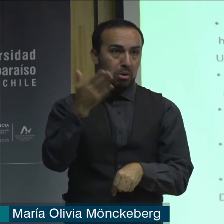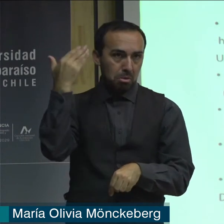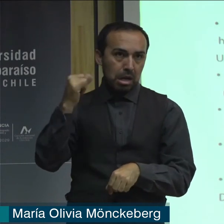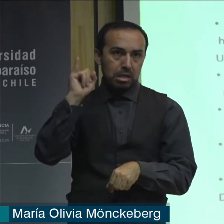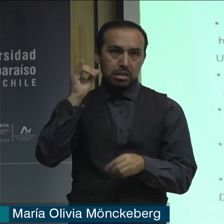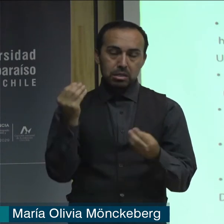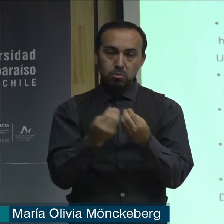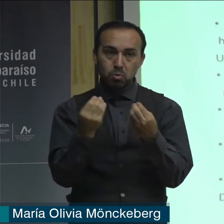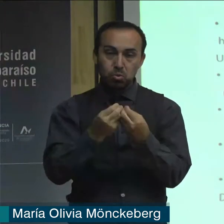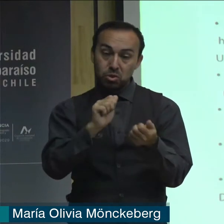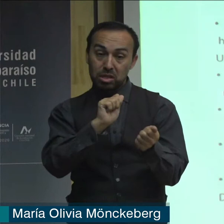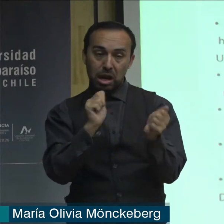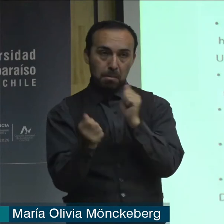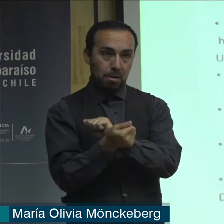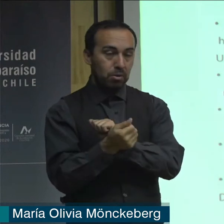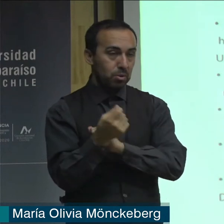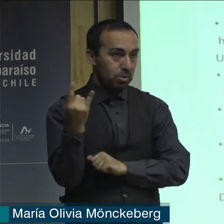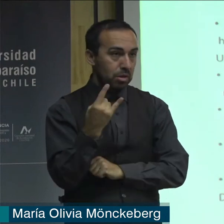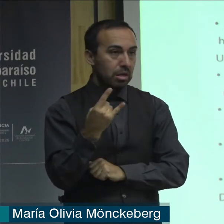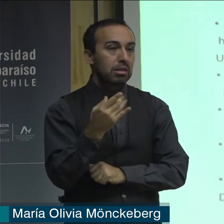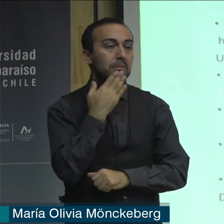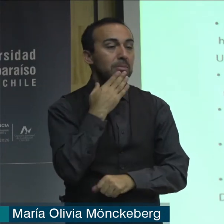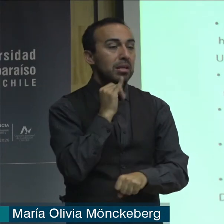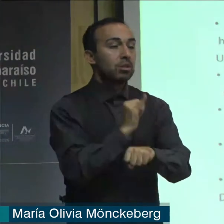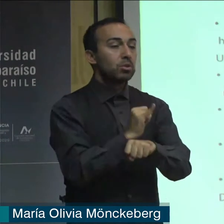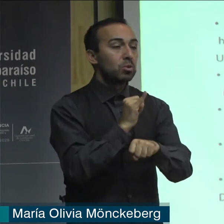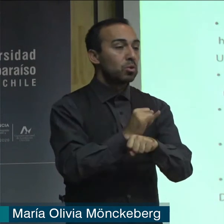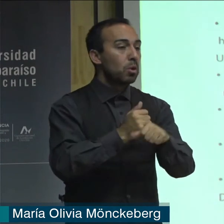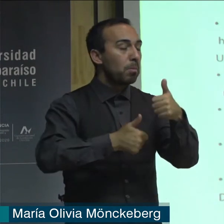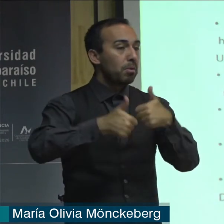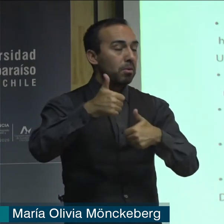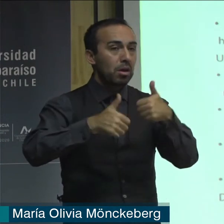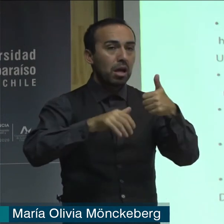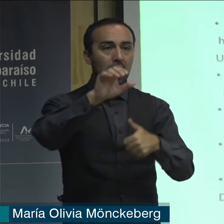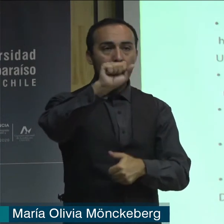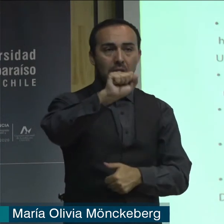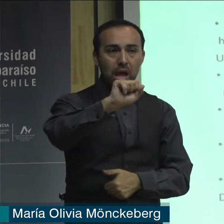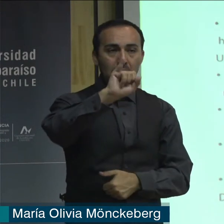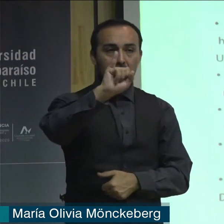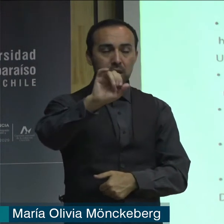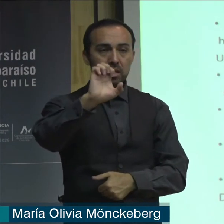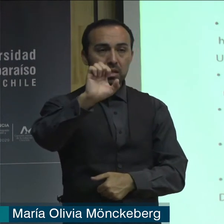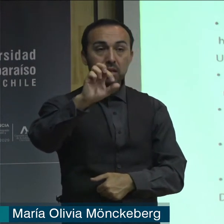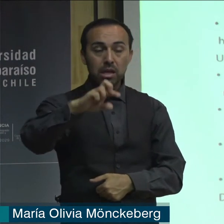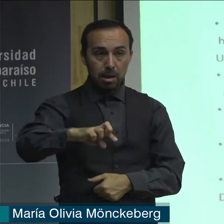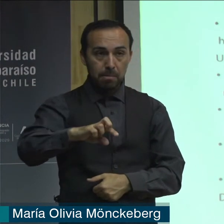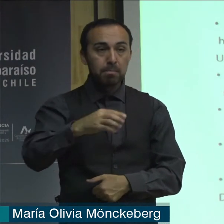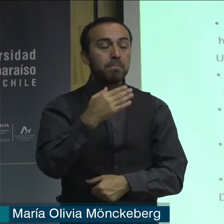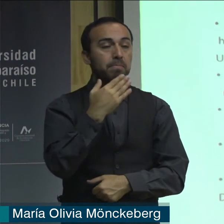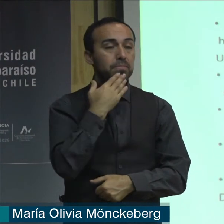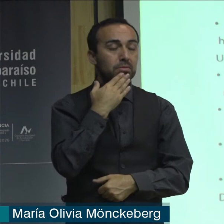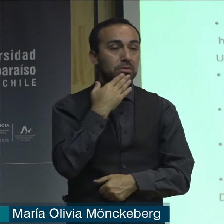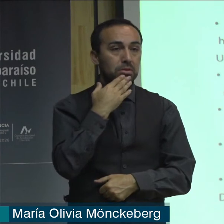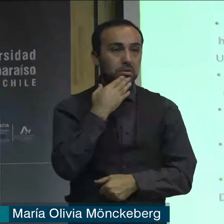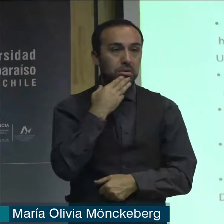y la el Instituto profesional agep también